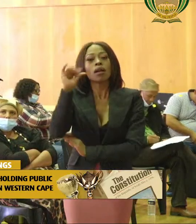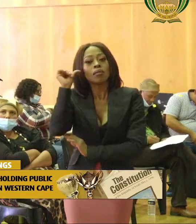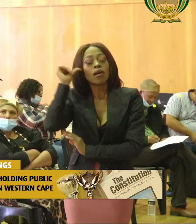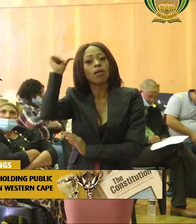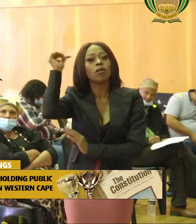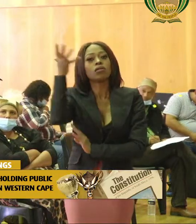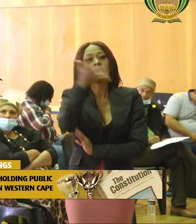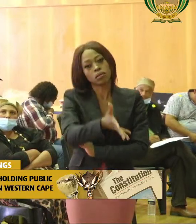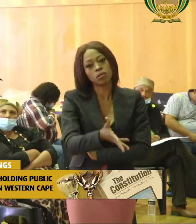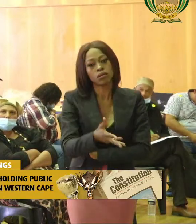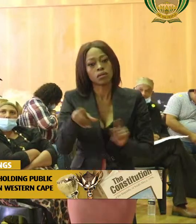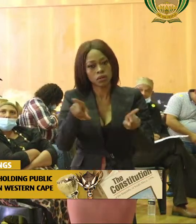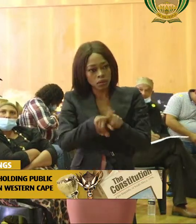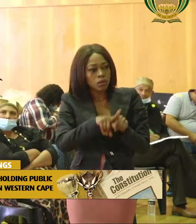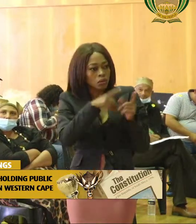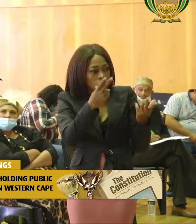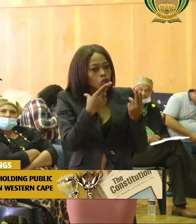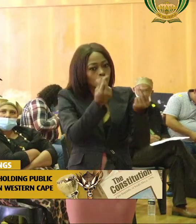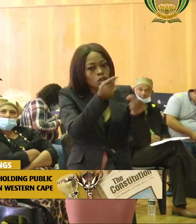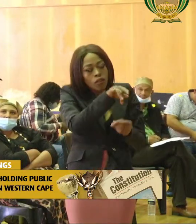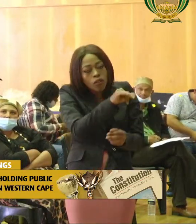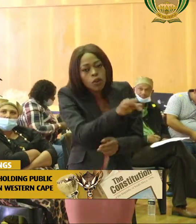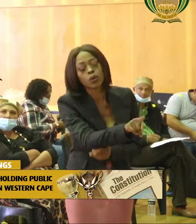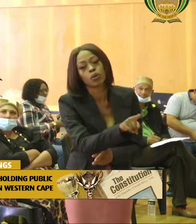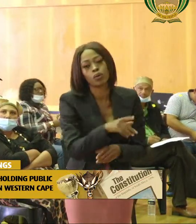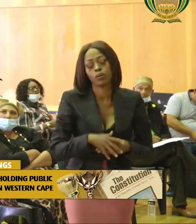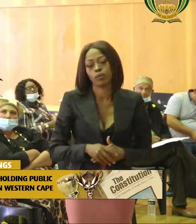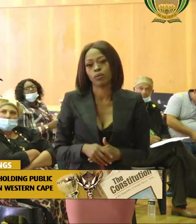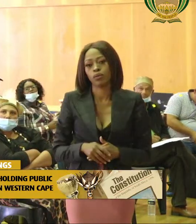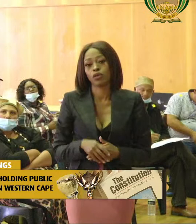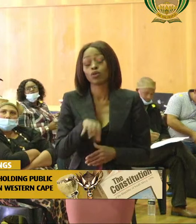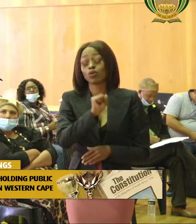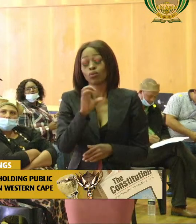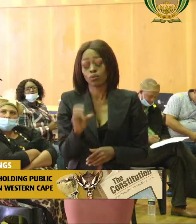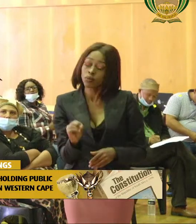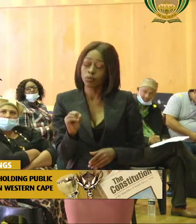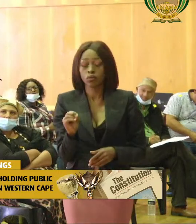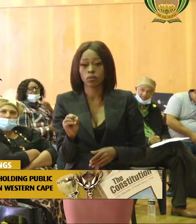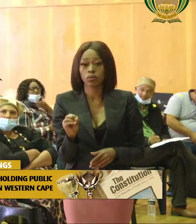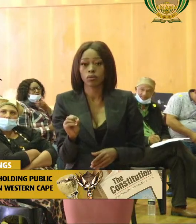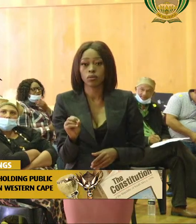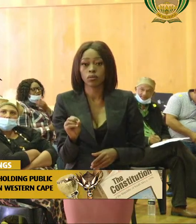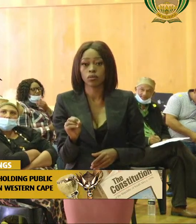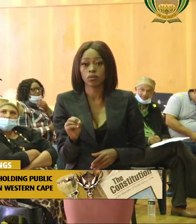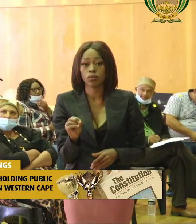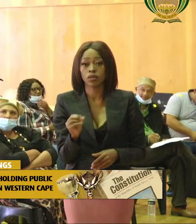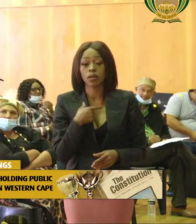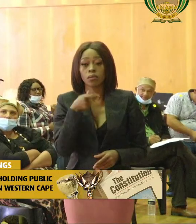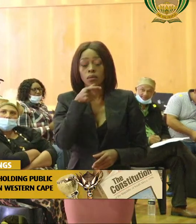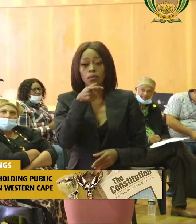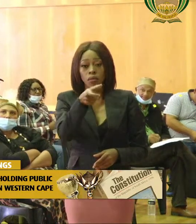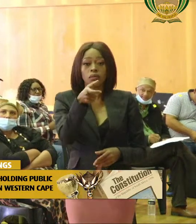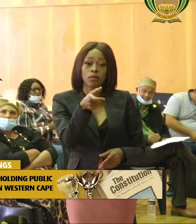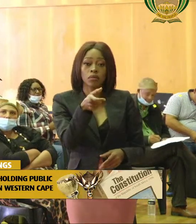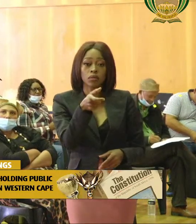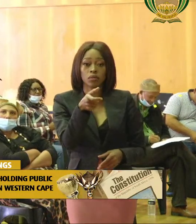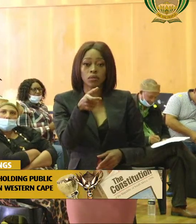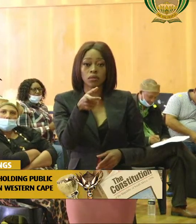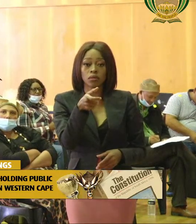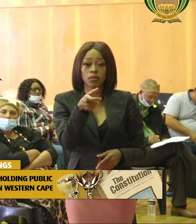dan respekteer ek vir jou. So, my woord is